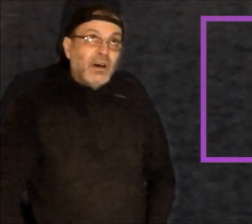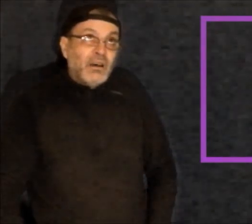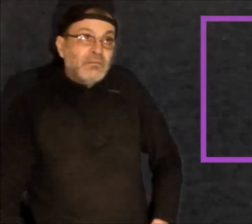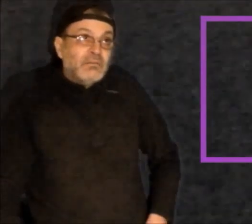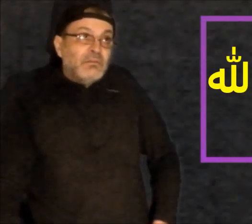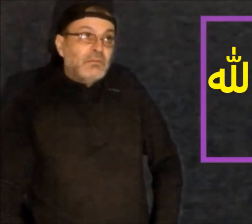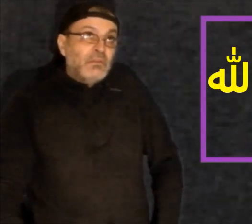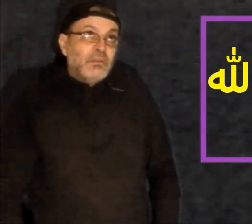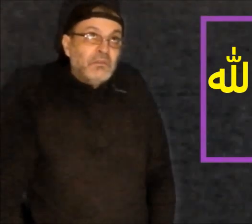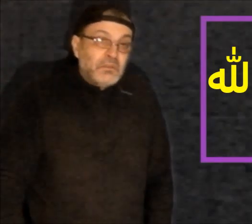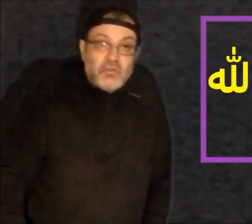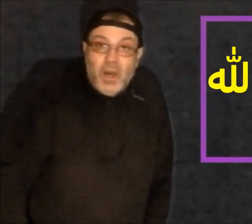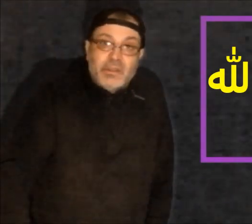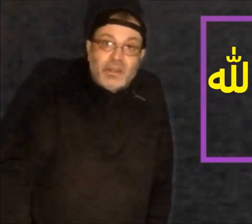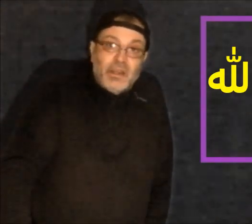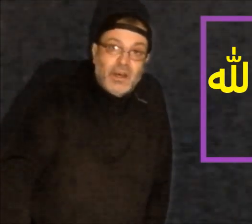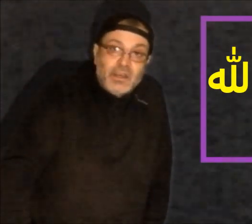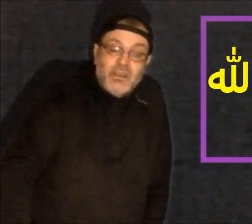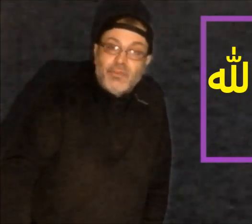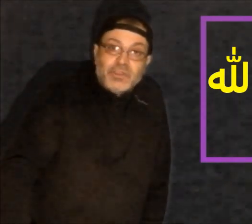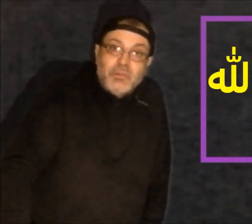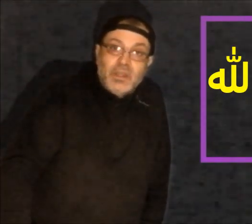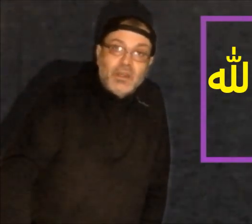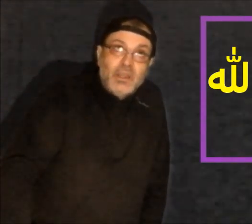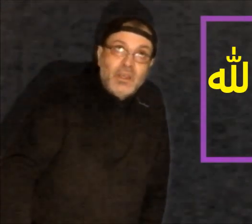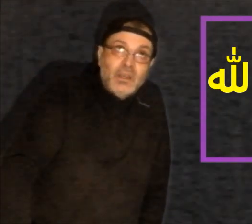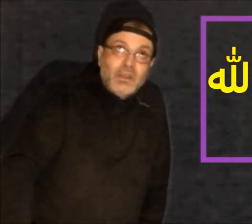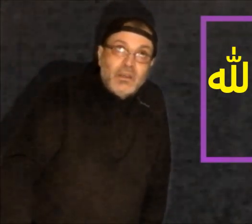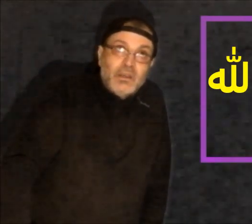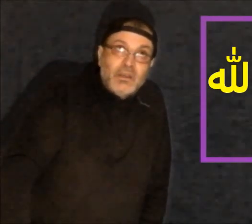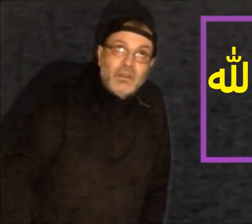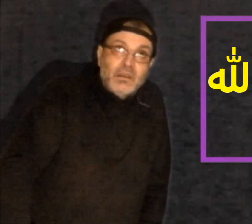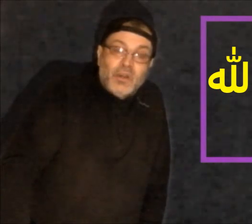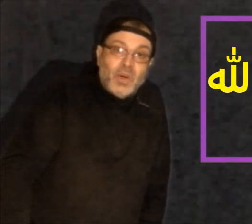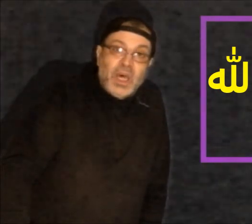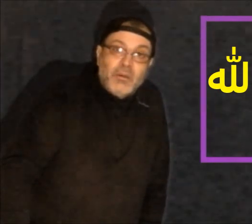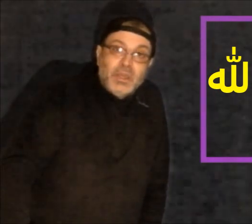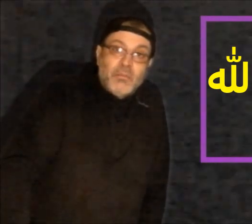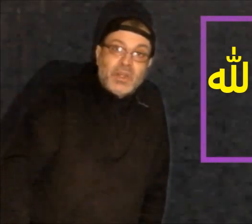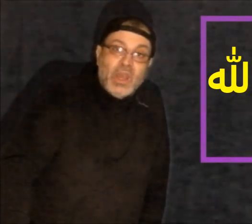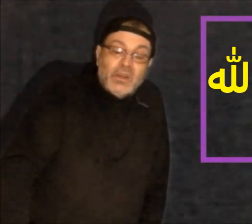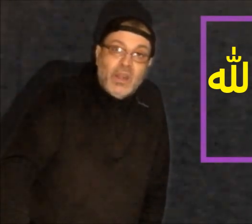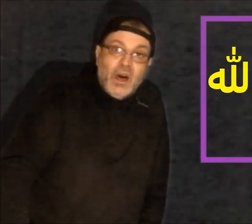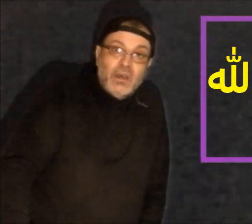سبحان الله سبحان الله كيف جميلة اللغة العربية ما شاء